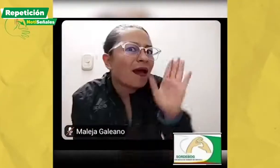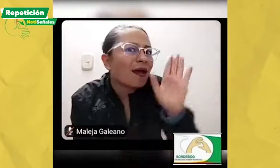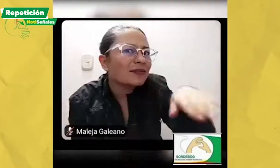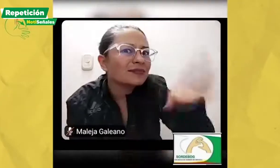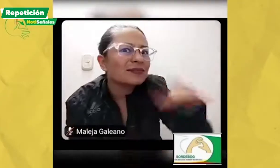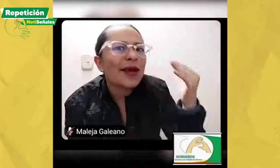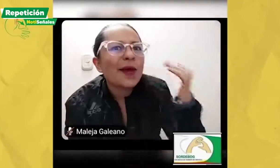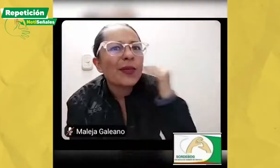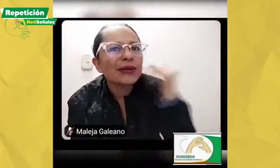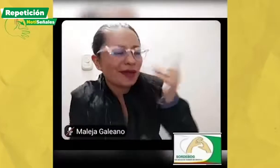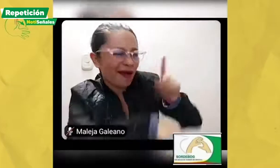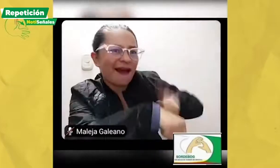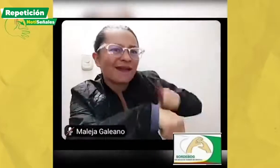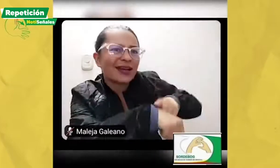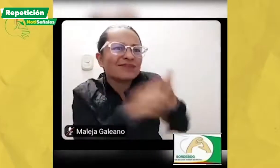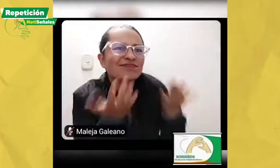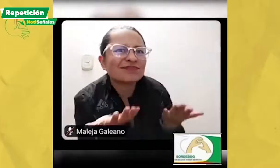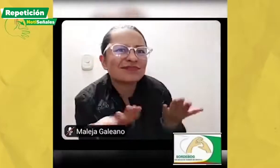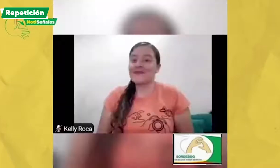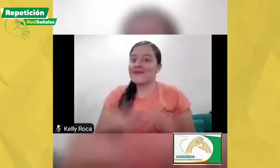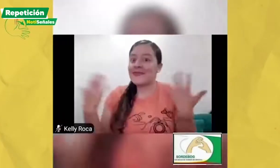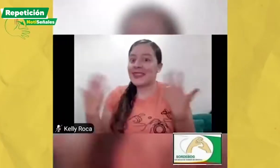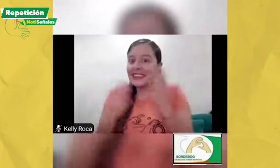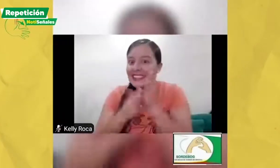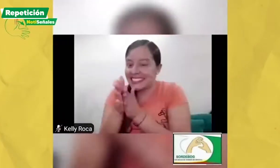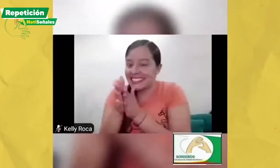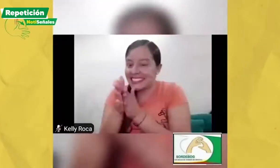Pero Cuando Y En Que Horario Será